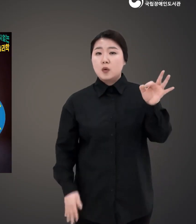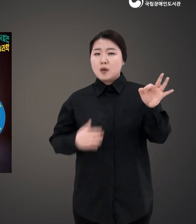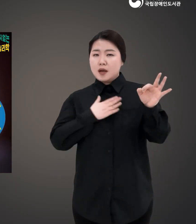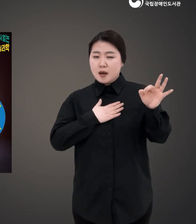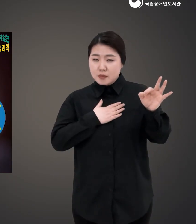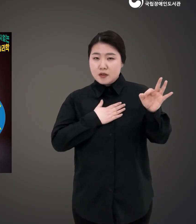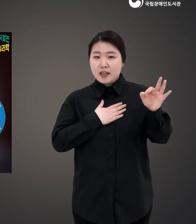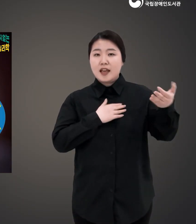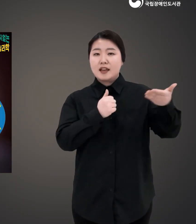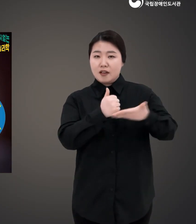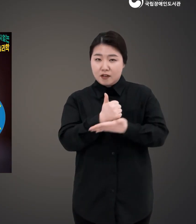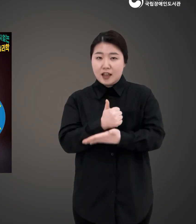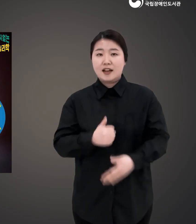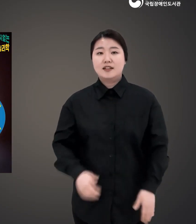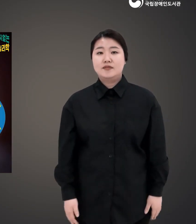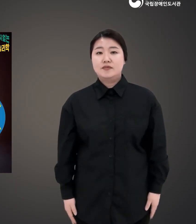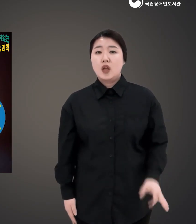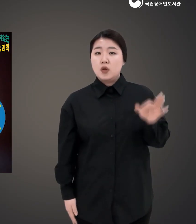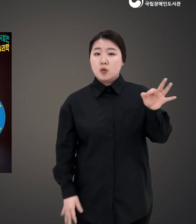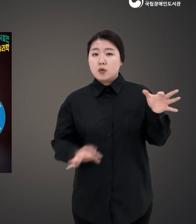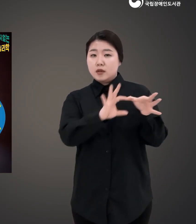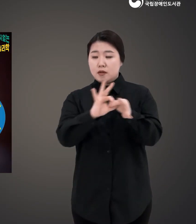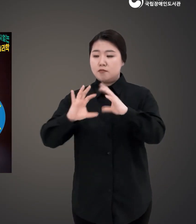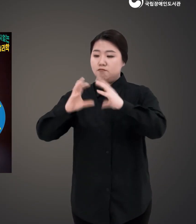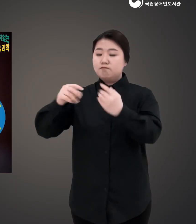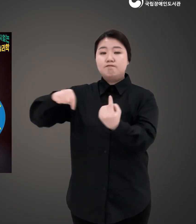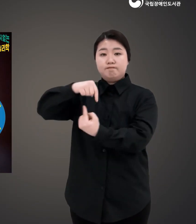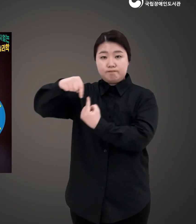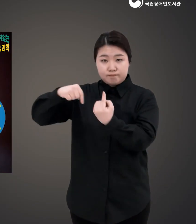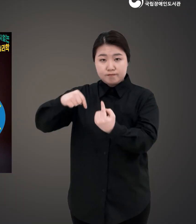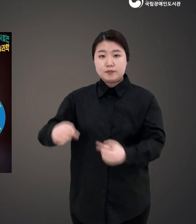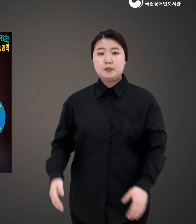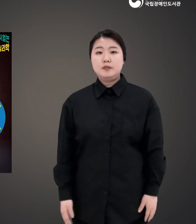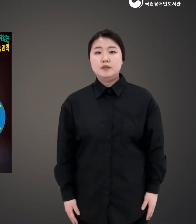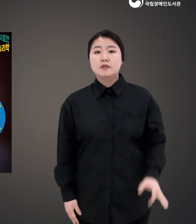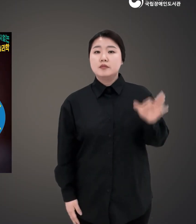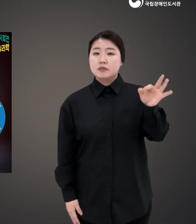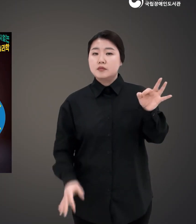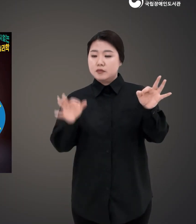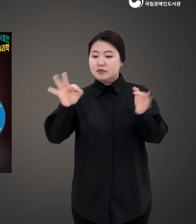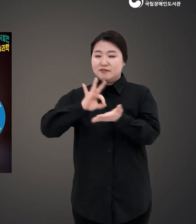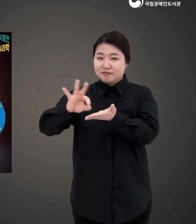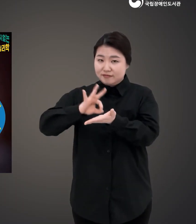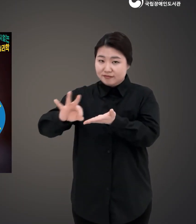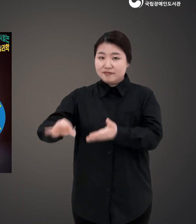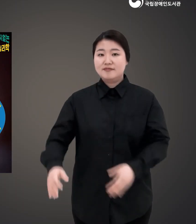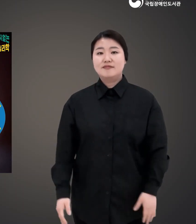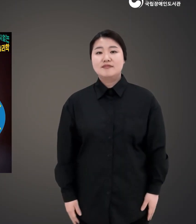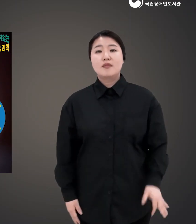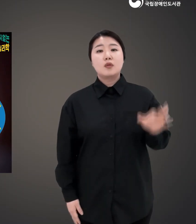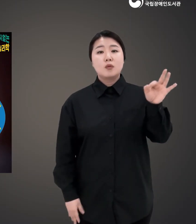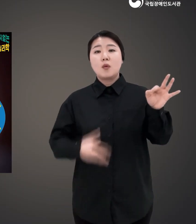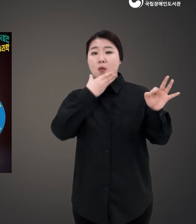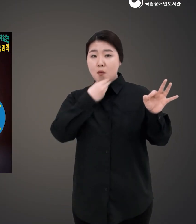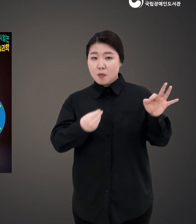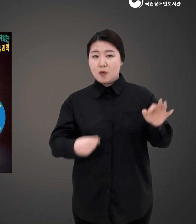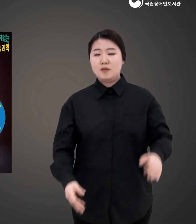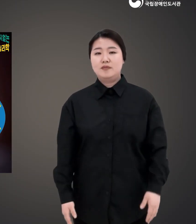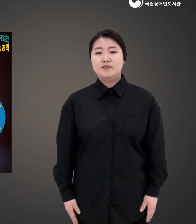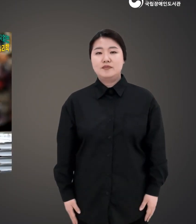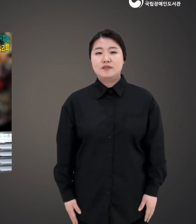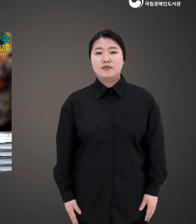돈이 인간 감정에 미치는 영향. 돈을 통해 세상이 돌아가는 원리. 돈과 소비행위. 돈과